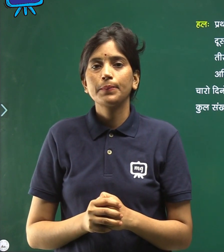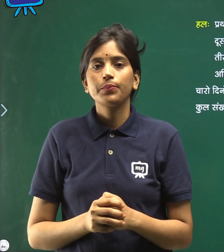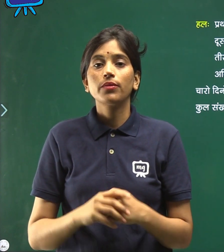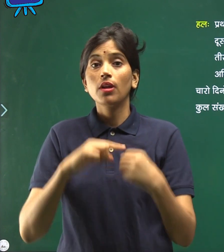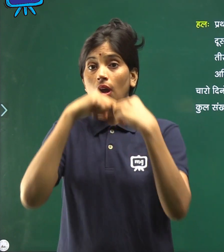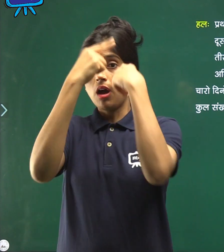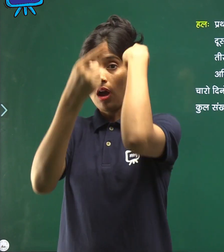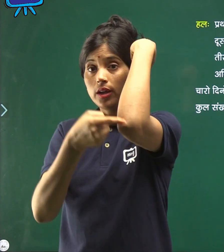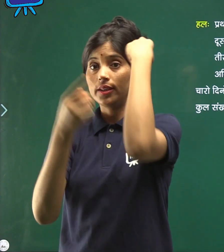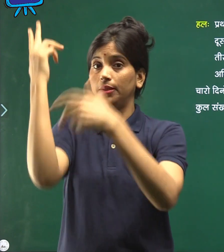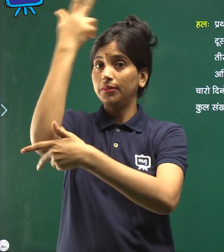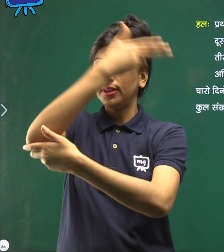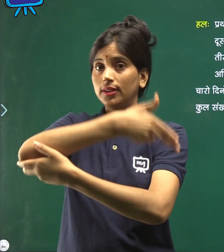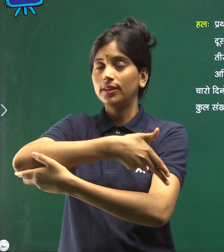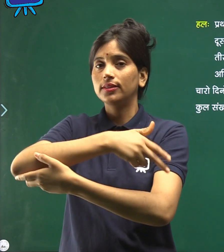अंतिम दिन